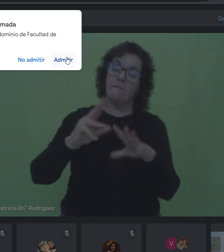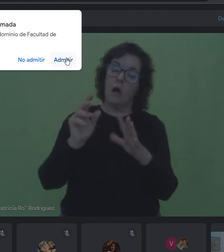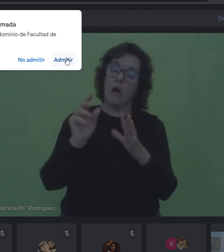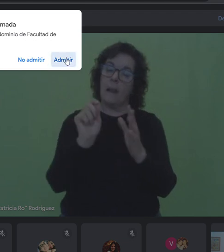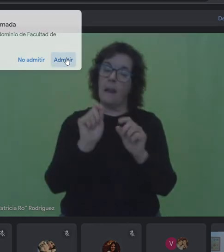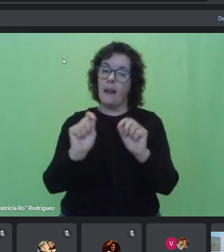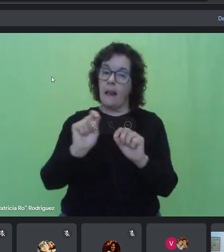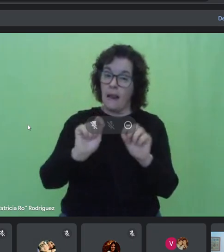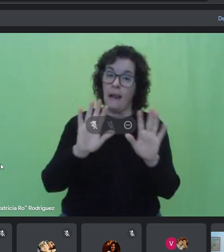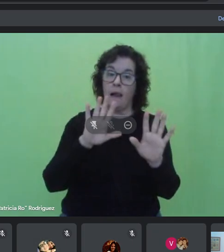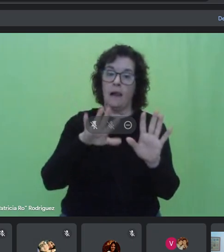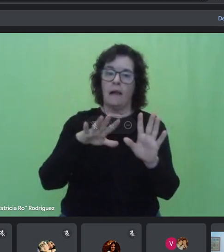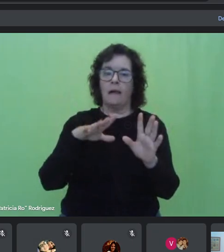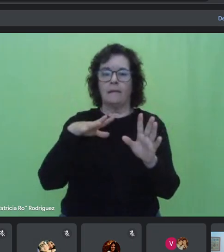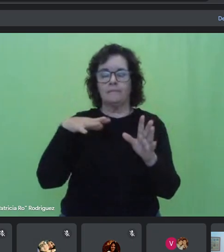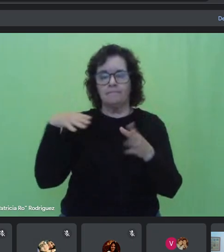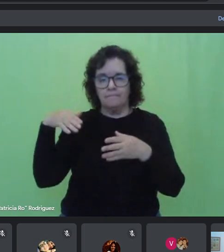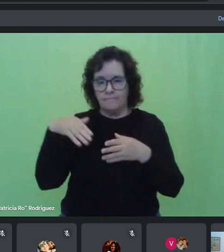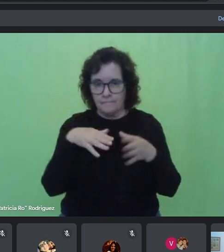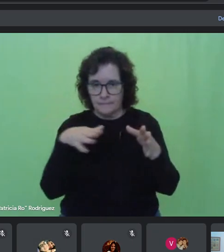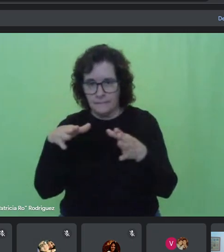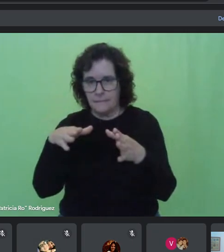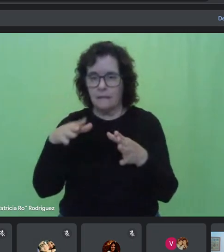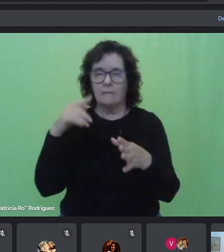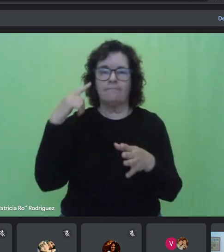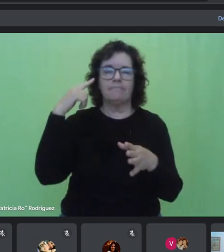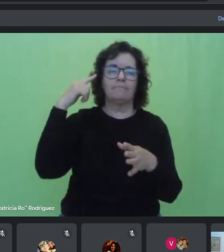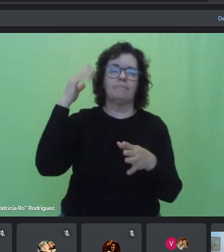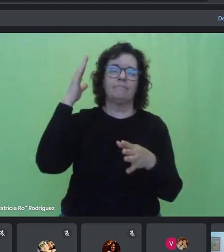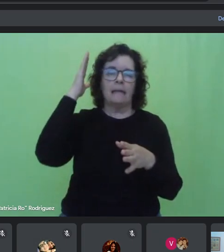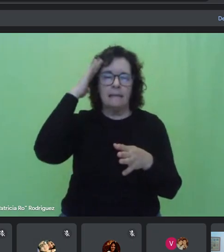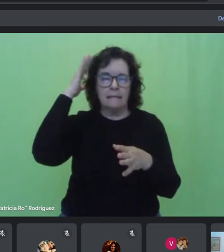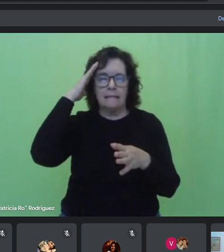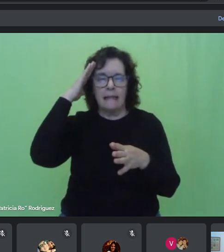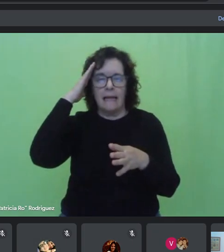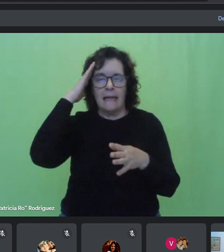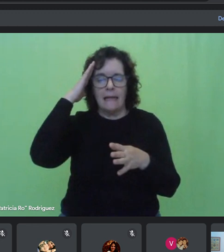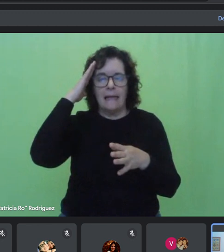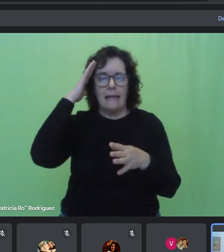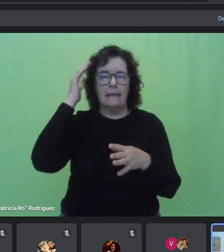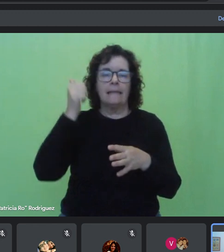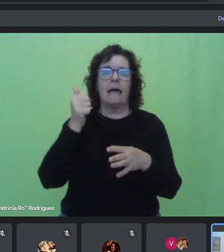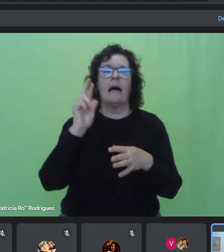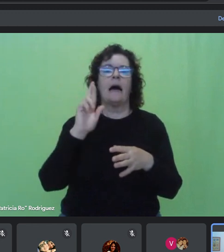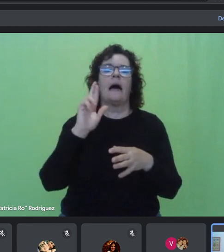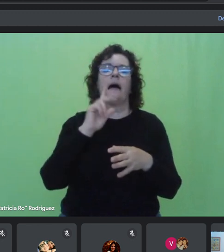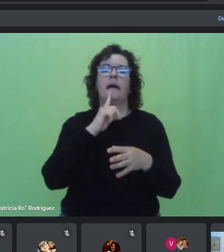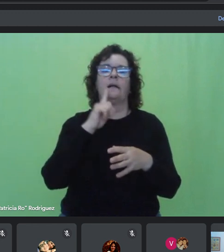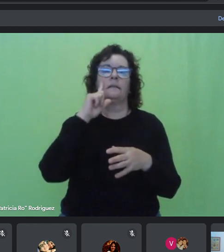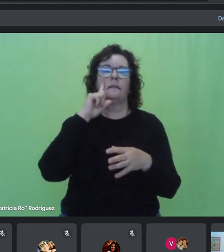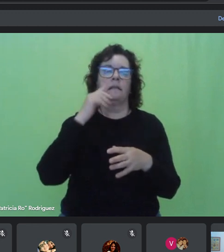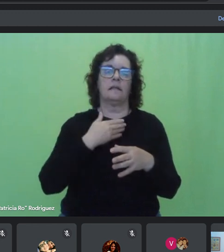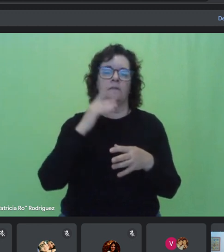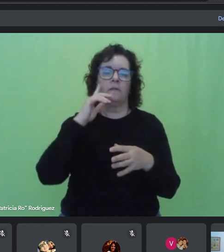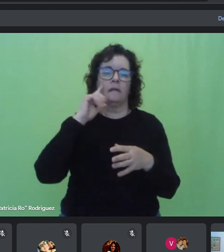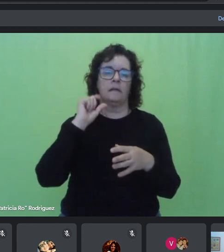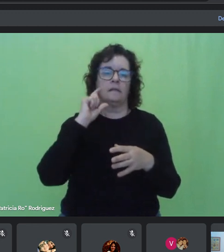A la trayectoria de la inteligencia artificial. Muy bien. Y relacionar